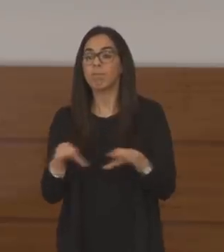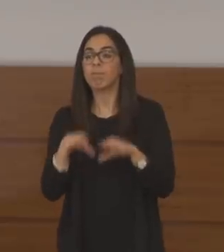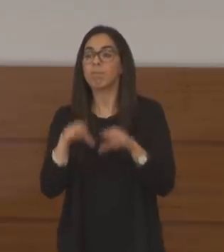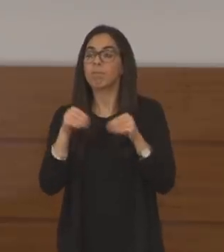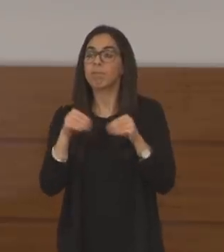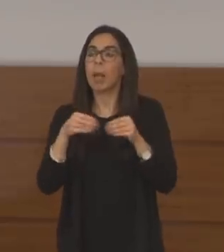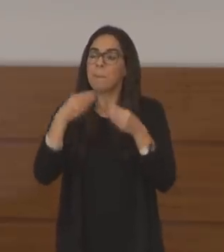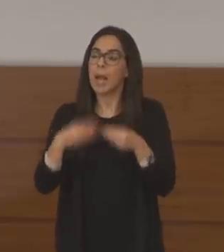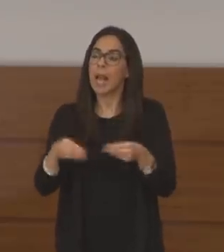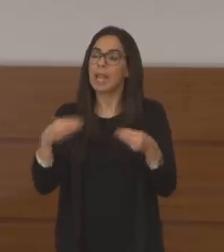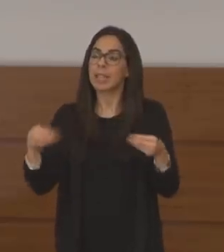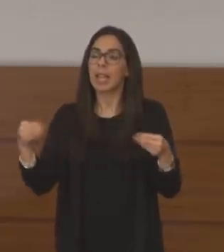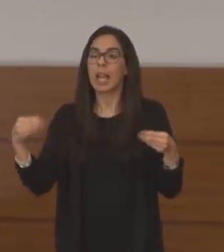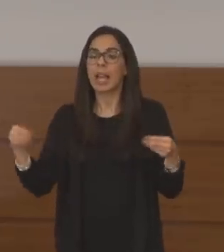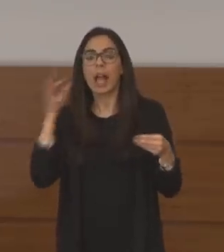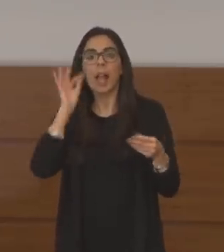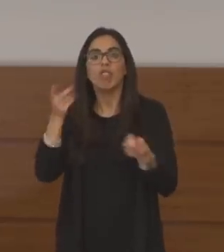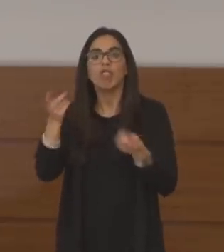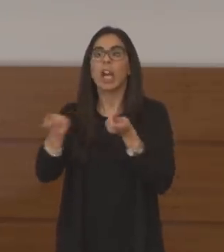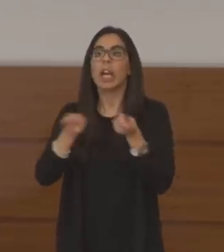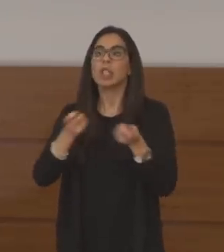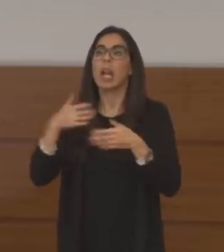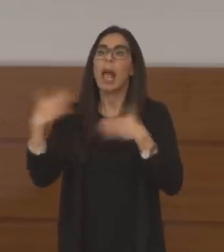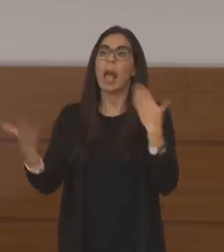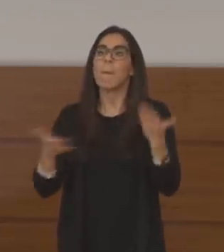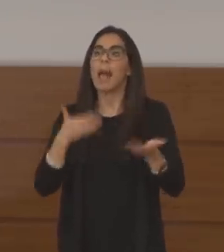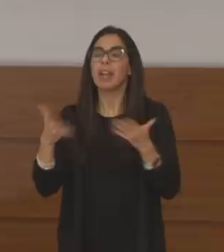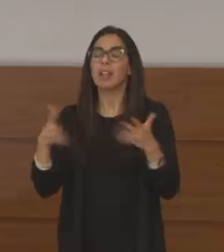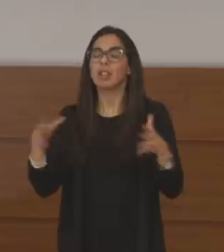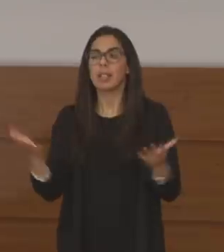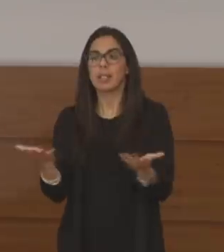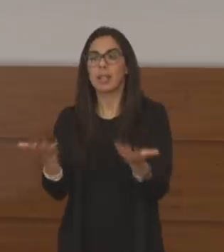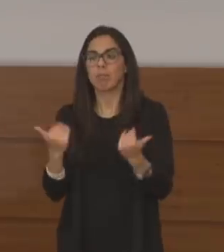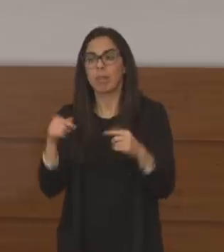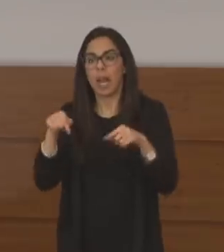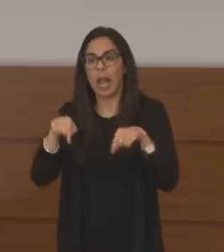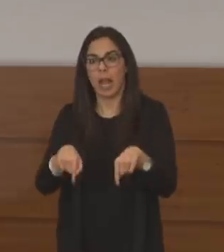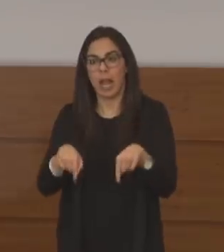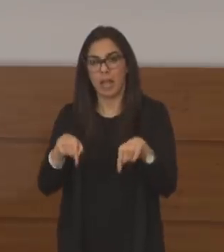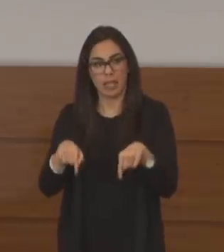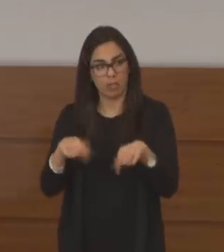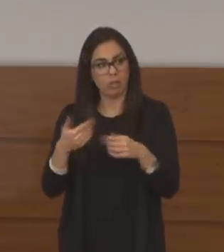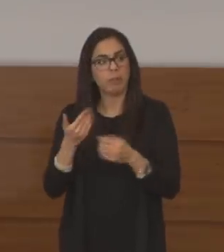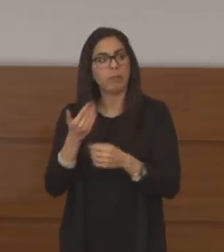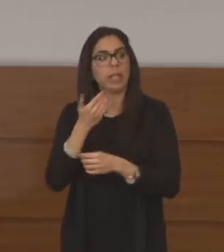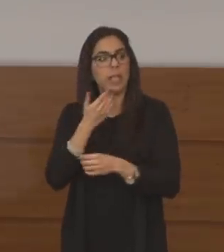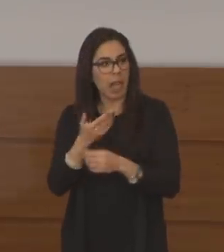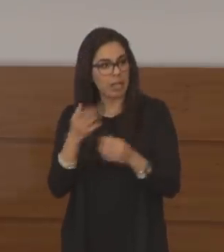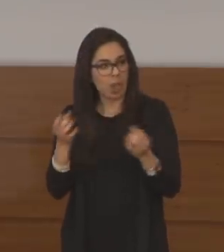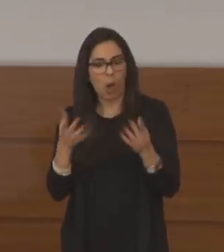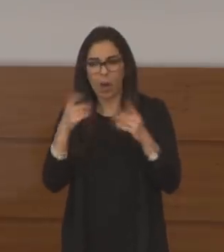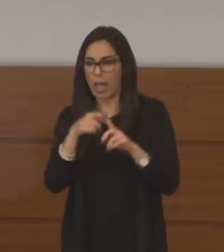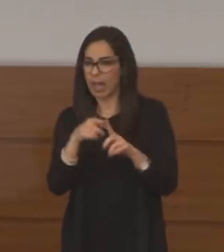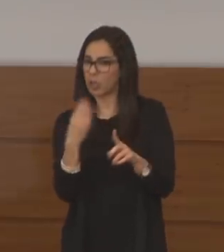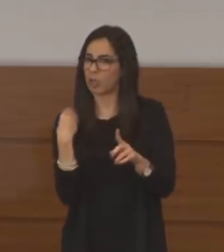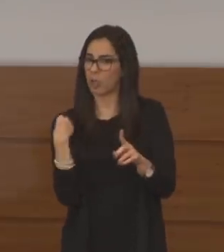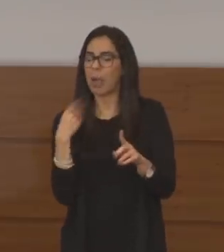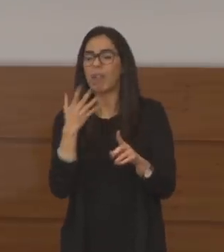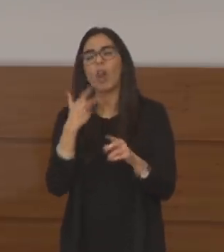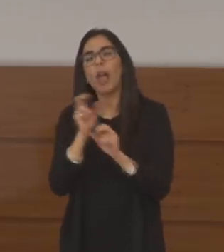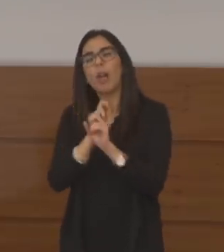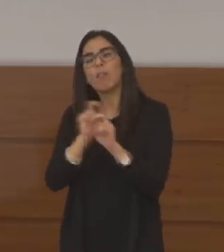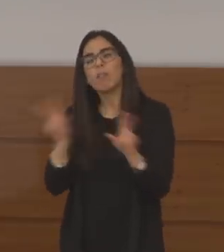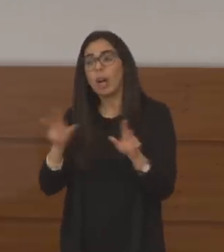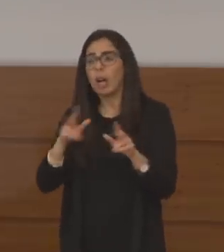materiale che serve per la gestione dell'emergenza e volevo grazie colgo lo spunto della sua domanda per dire di